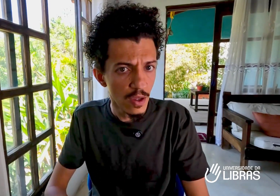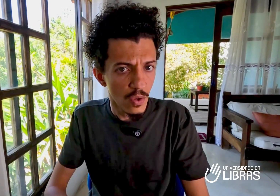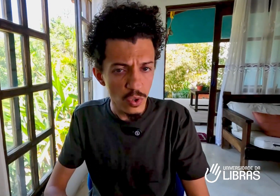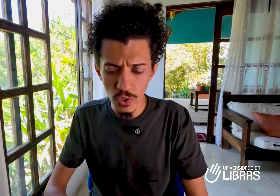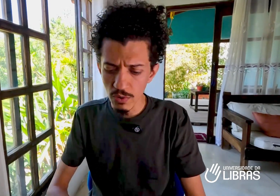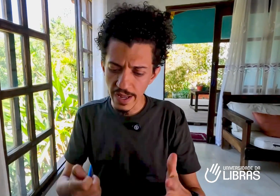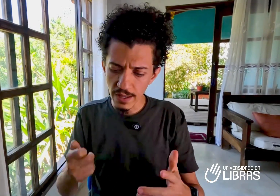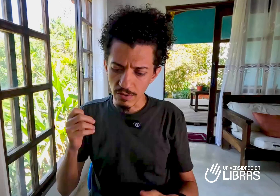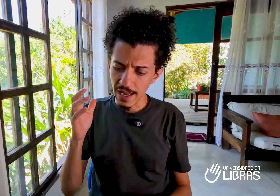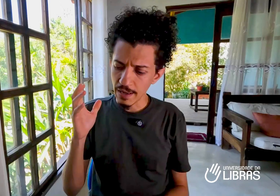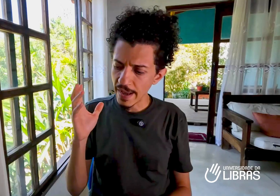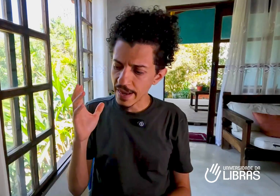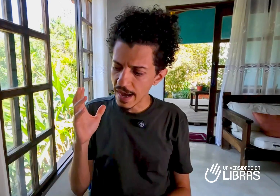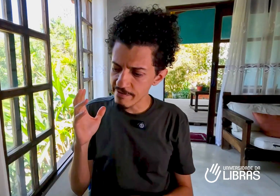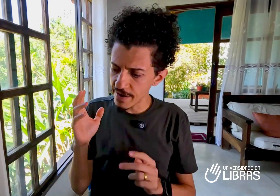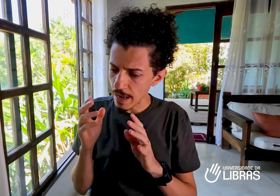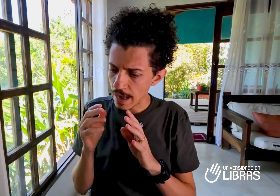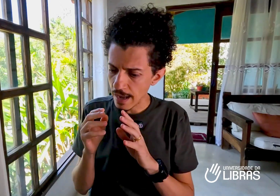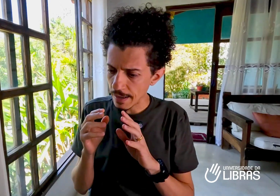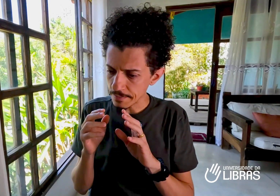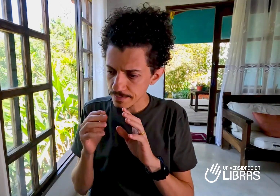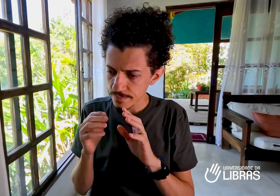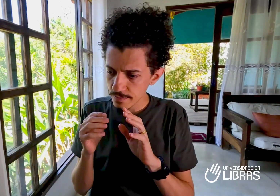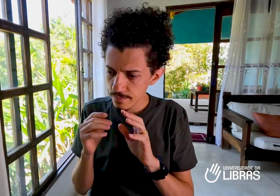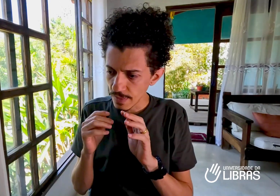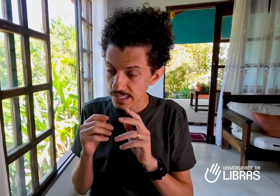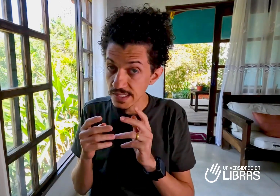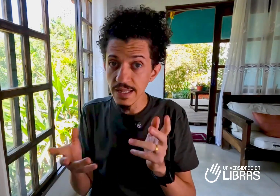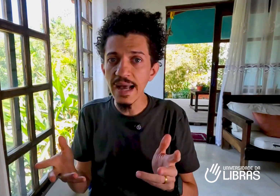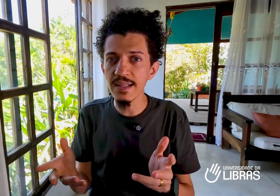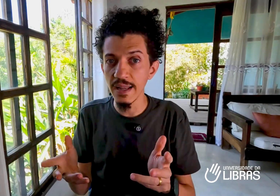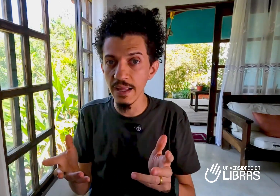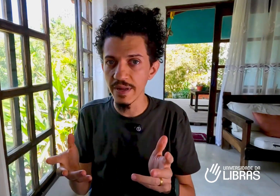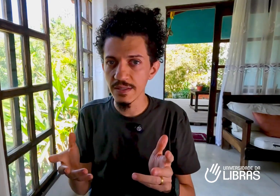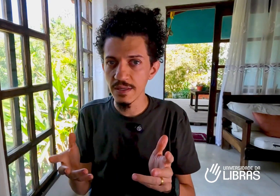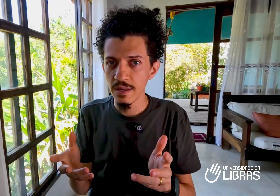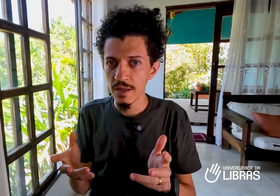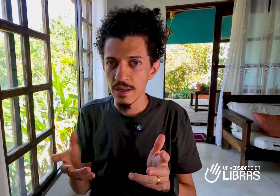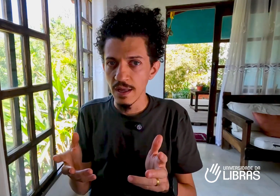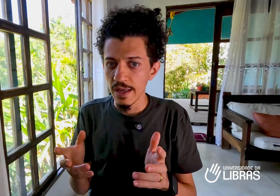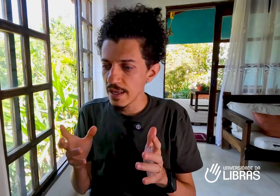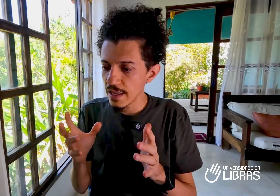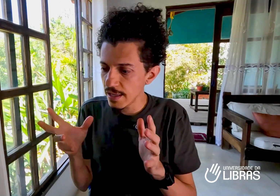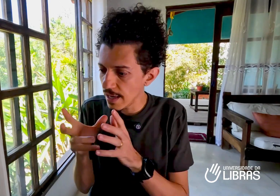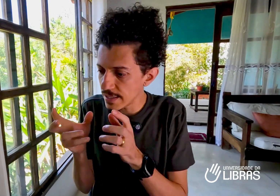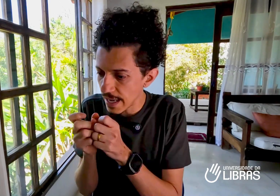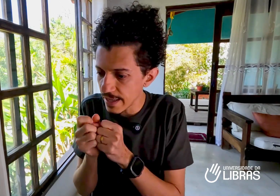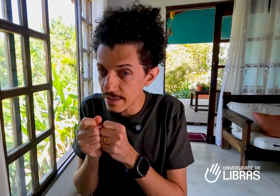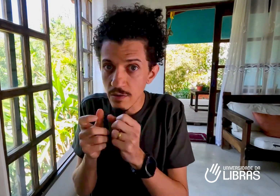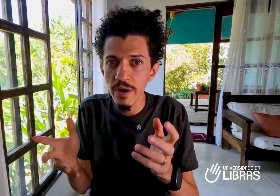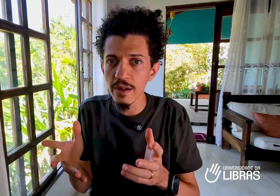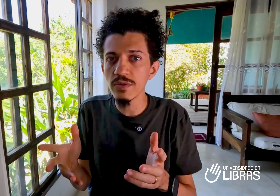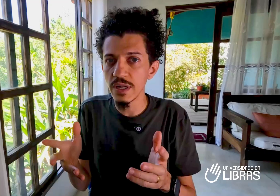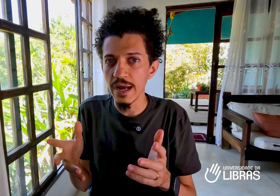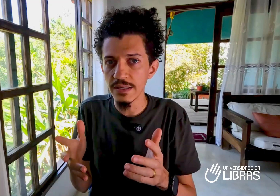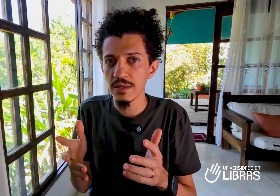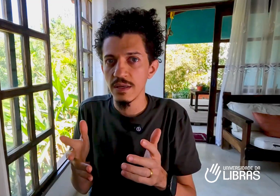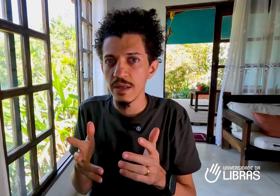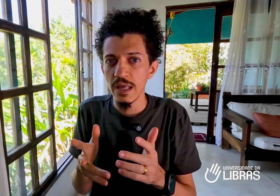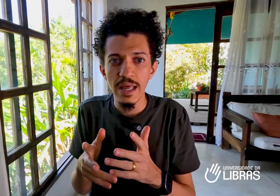O John Clayton, ele pegava sinais da Libras e ele saía decorando os sinais.